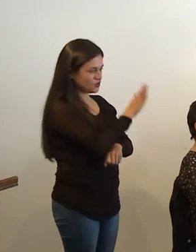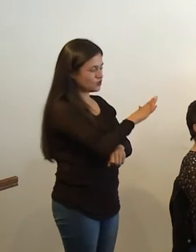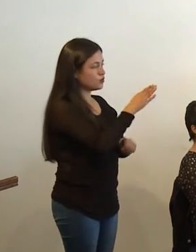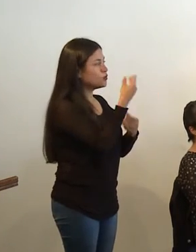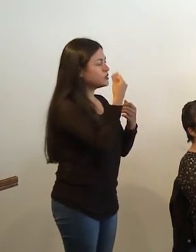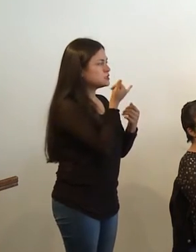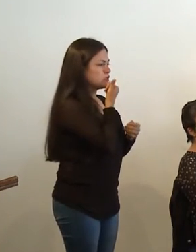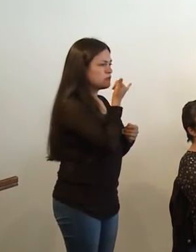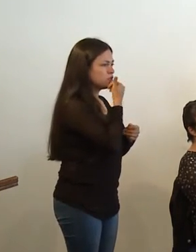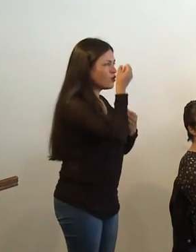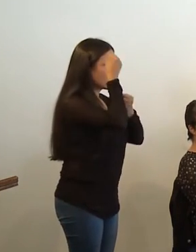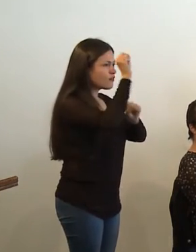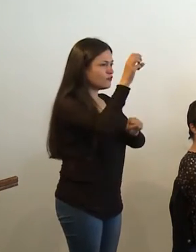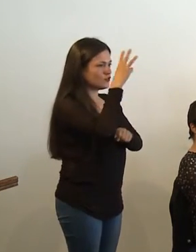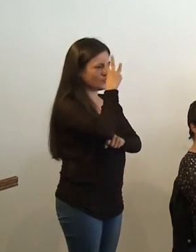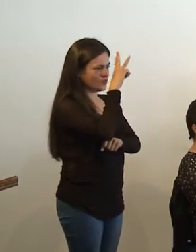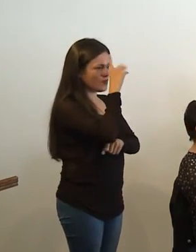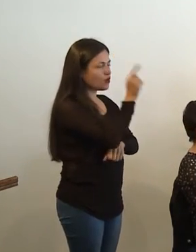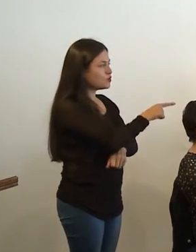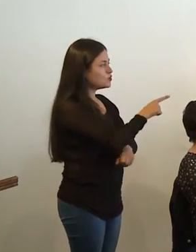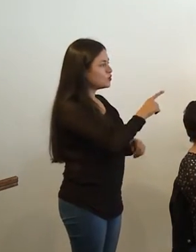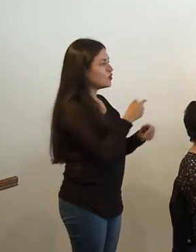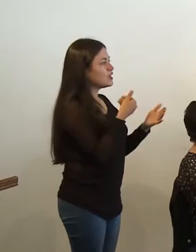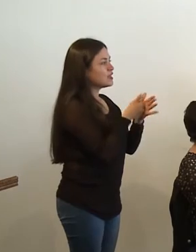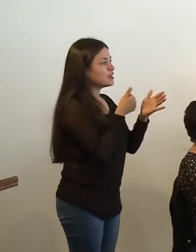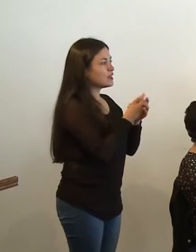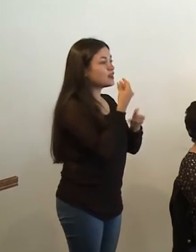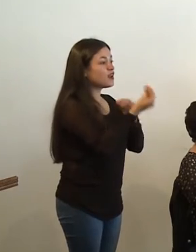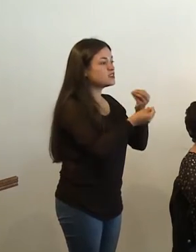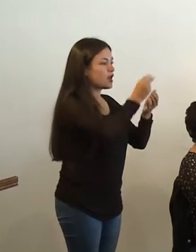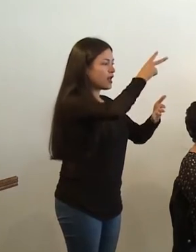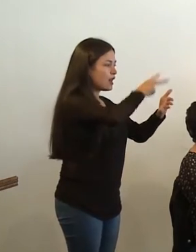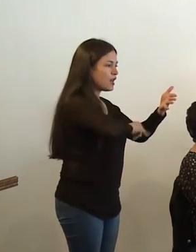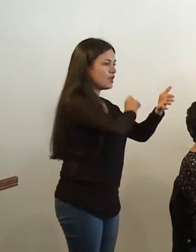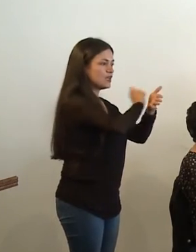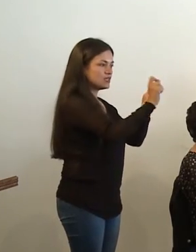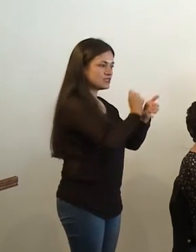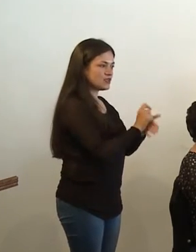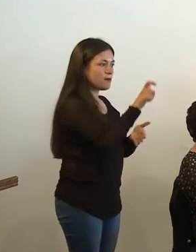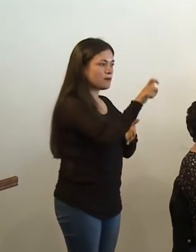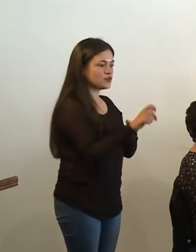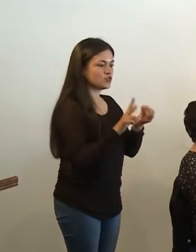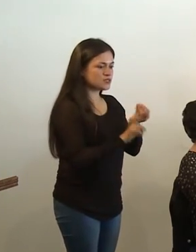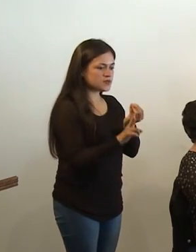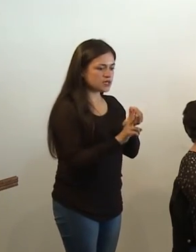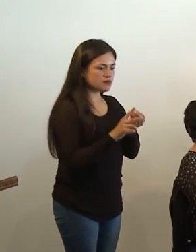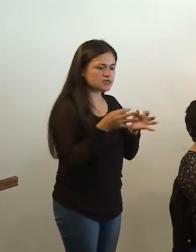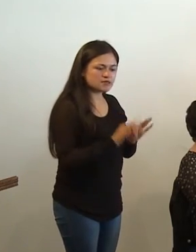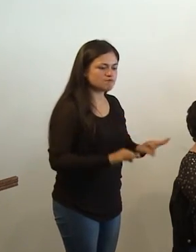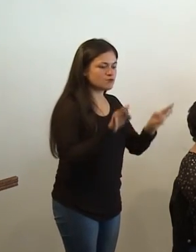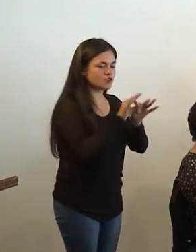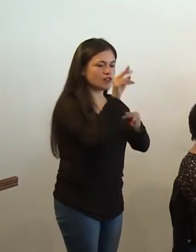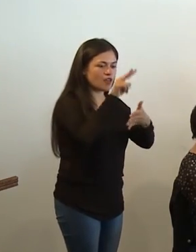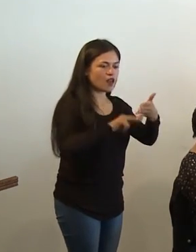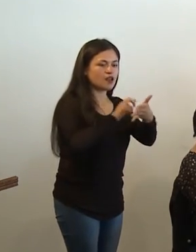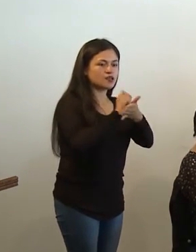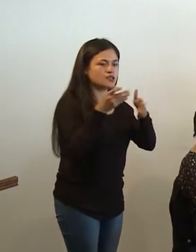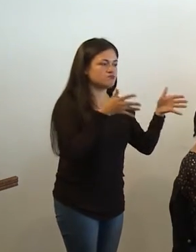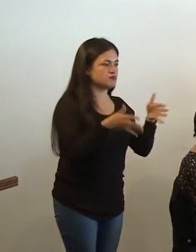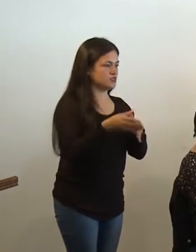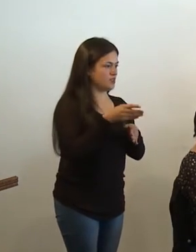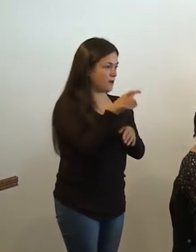Revolución Sandinista fue hacer la Cruzada Nacional de Alfabetización, Héroes y Mártires, en la que la